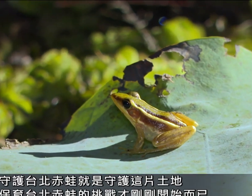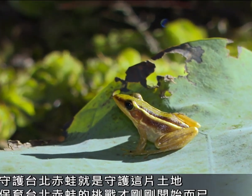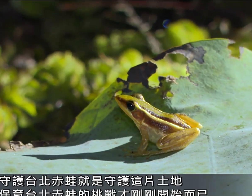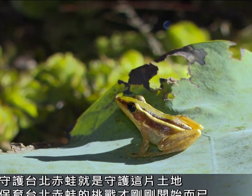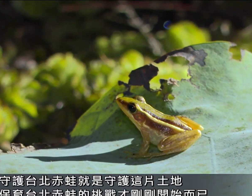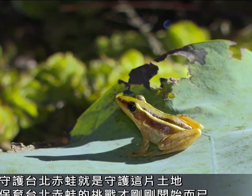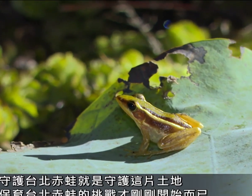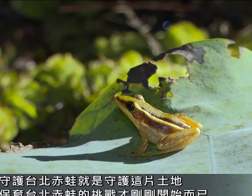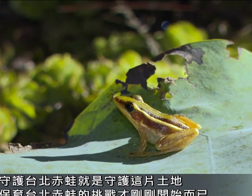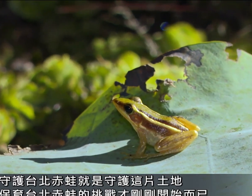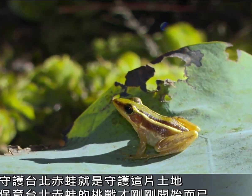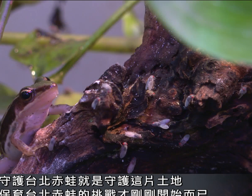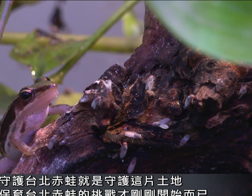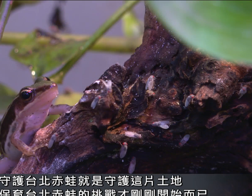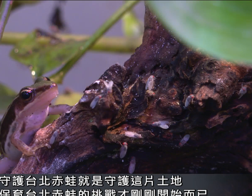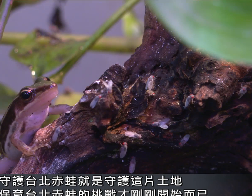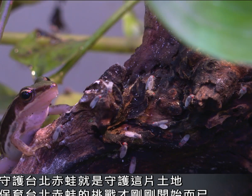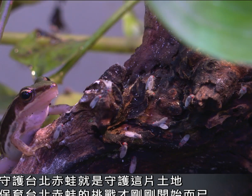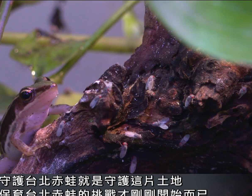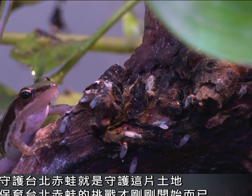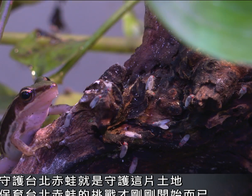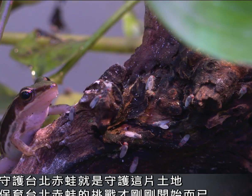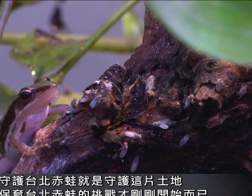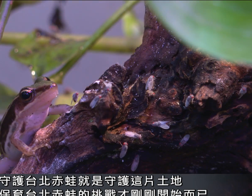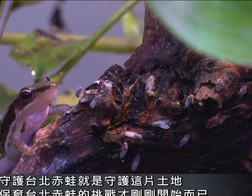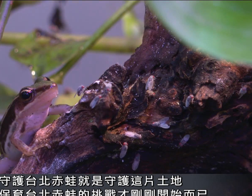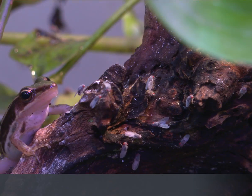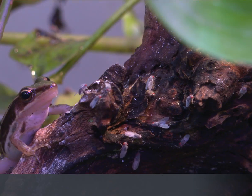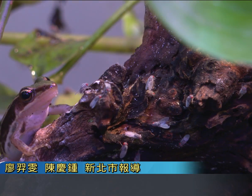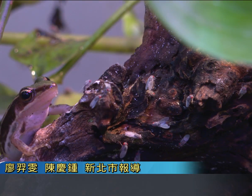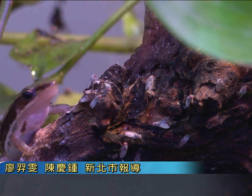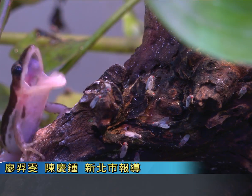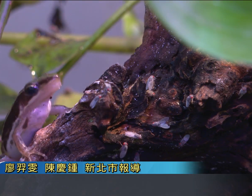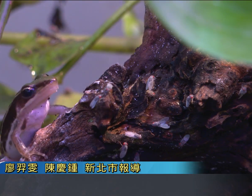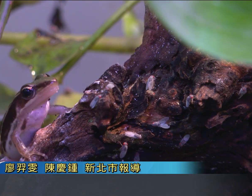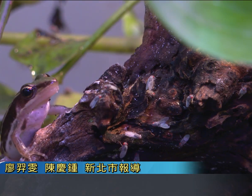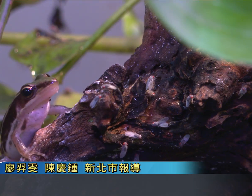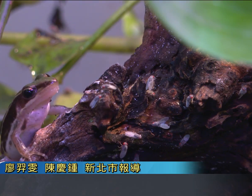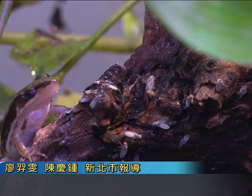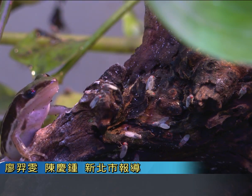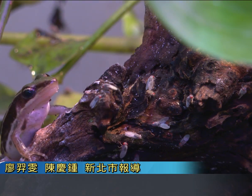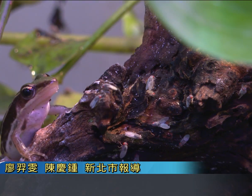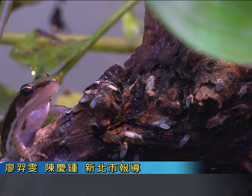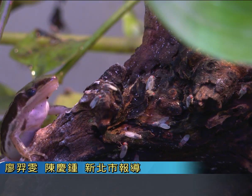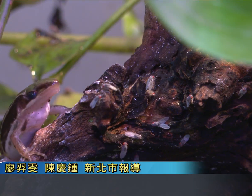地，保育台北赤蛙的挑战才刚刚开始而已。记者廖一文、陈庆忠，新北市报道。